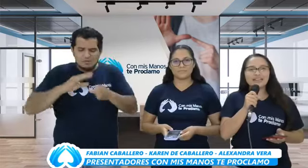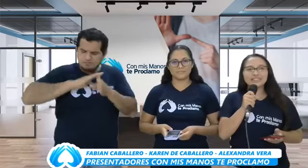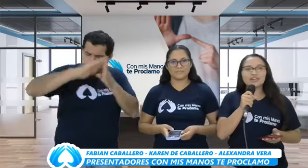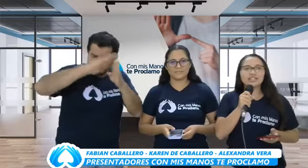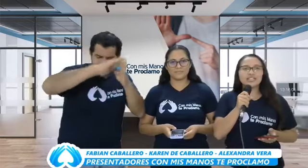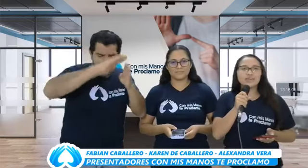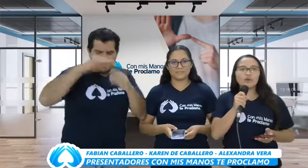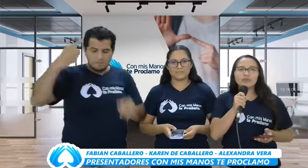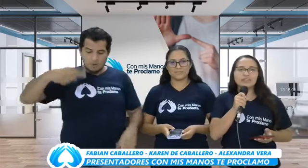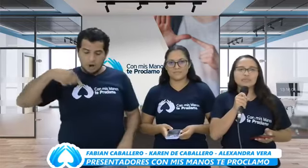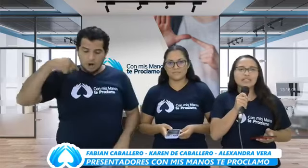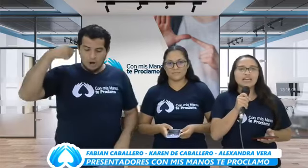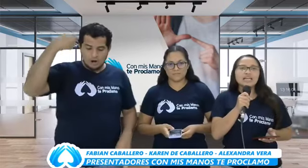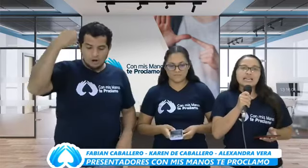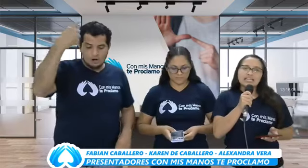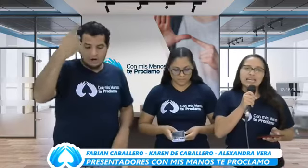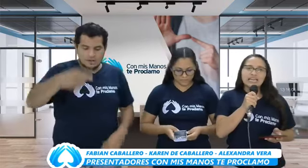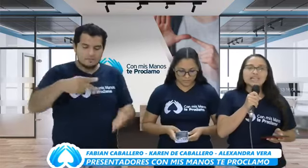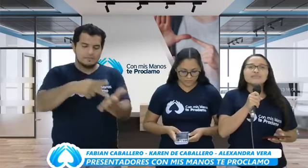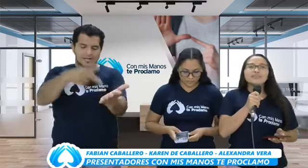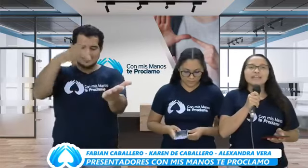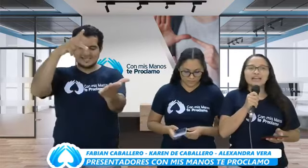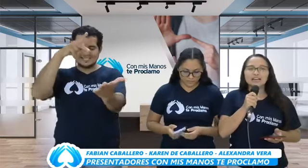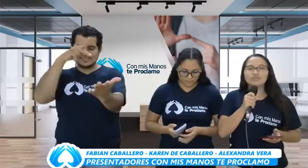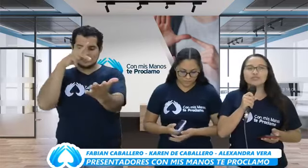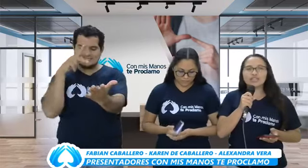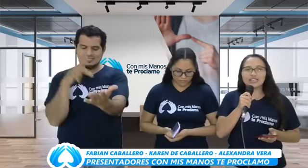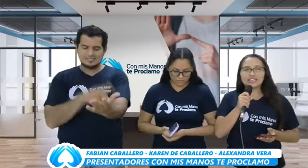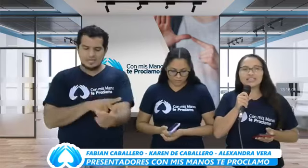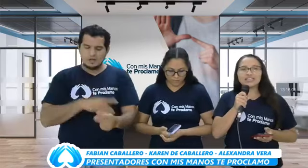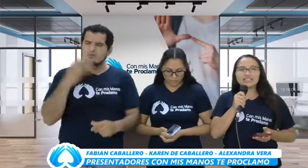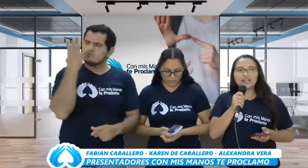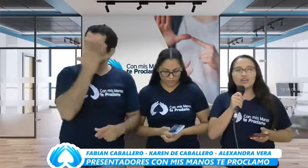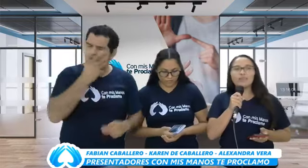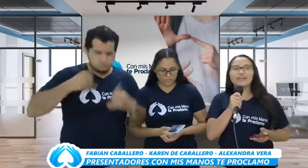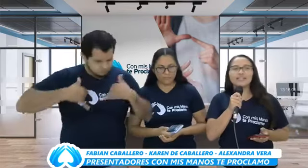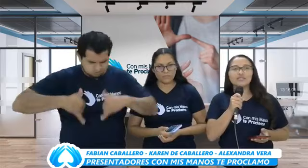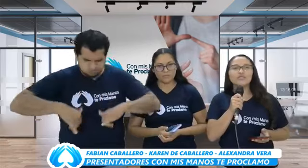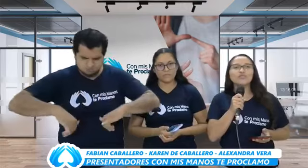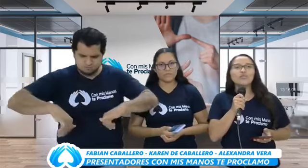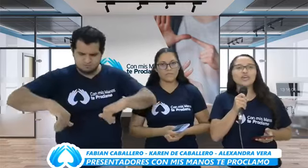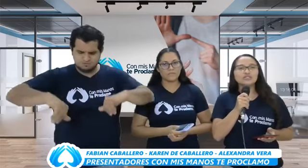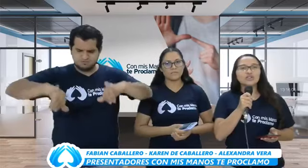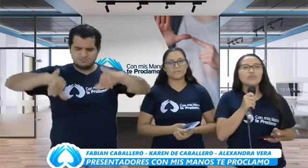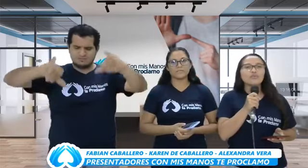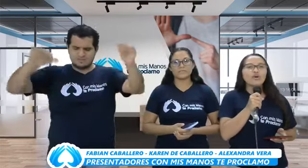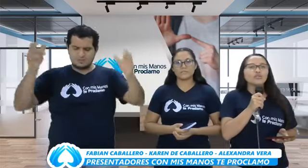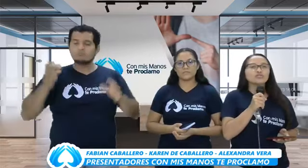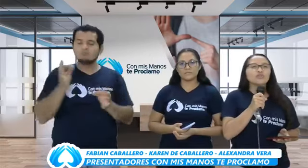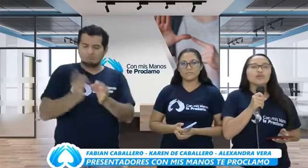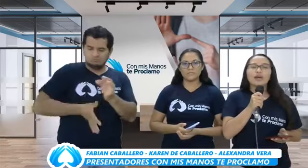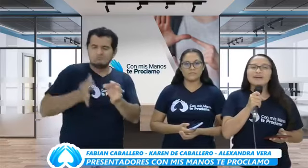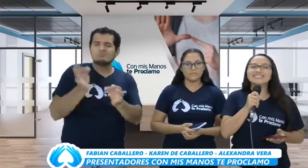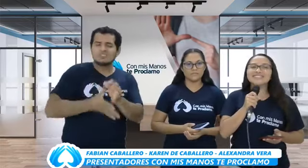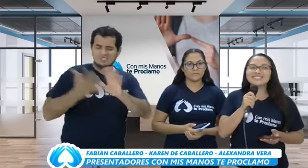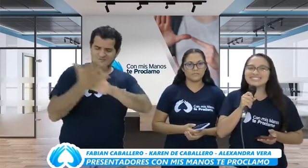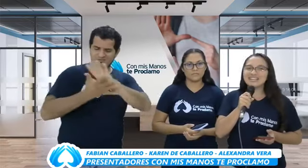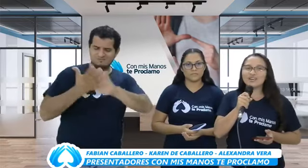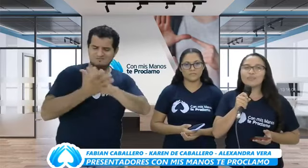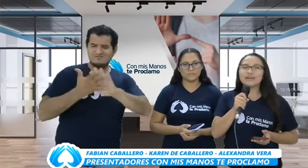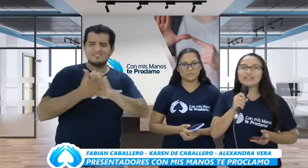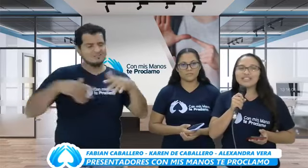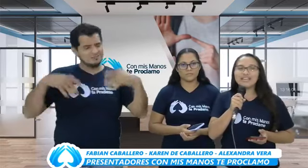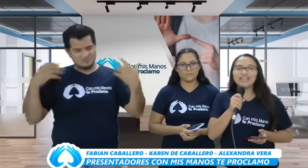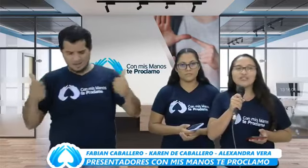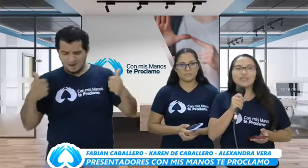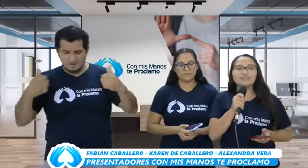aprender más. Y ahora tenemos pues también que invitarles a ustedes a que sigan compartiendo nuestro hermoso programa,